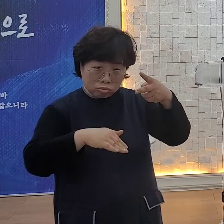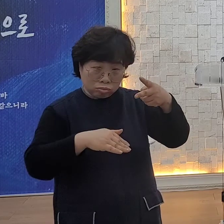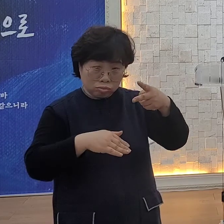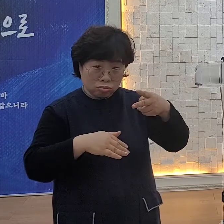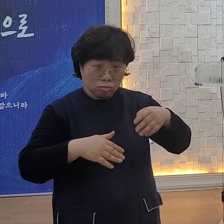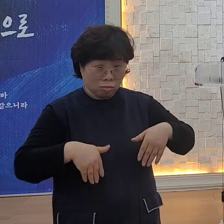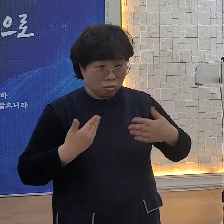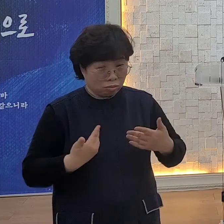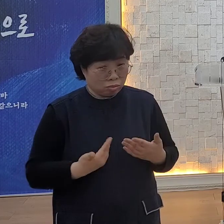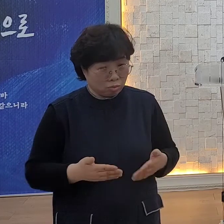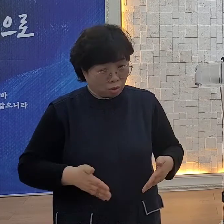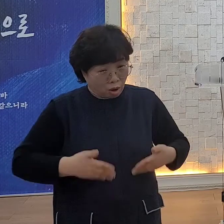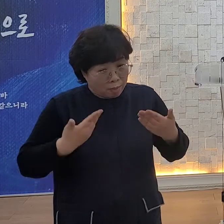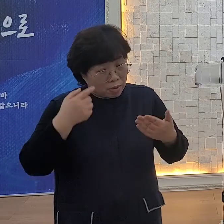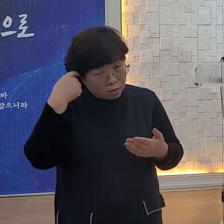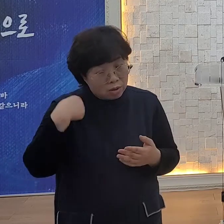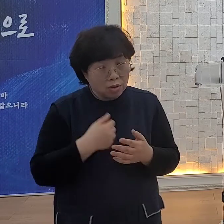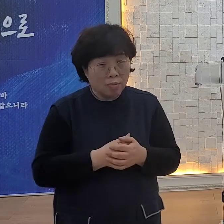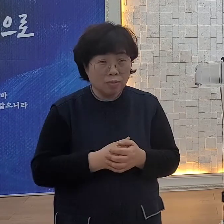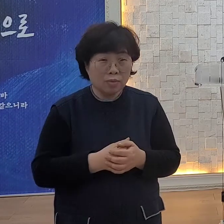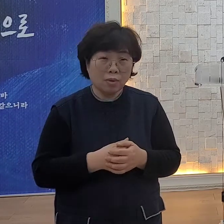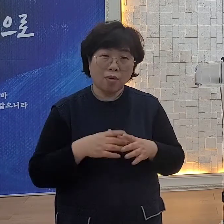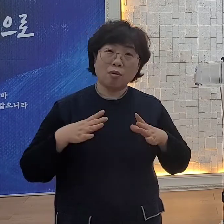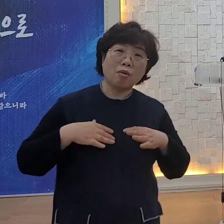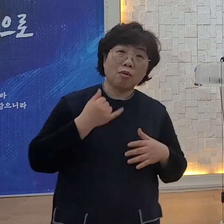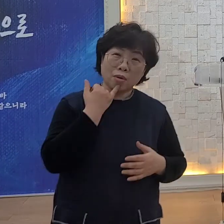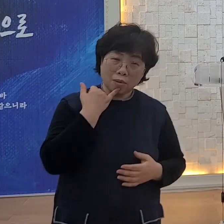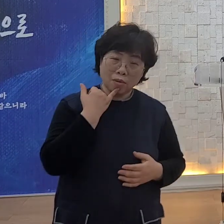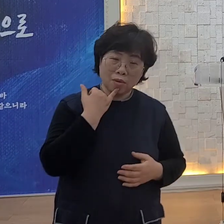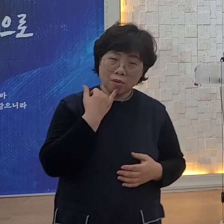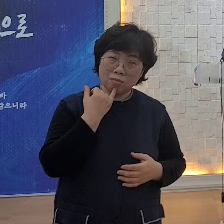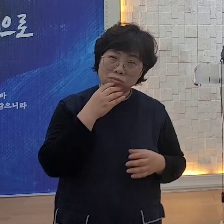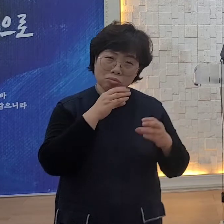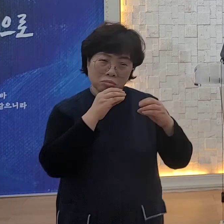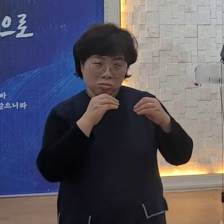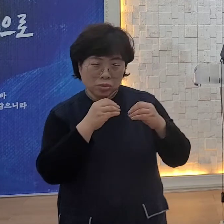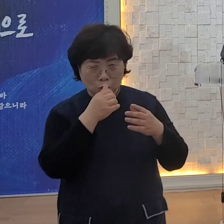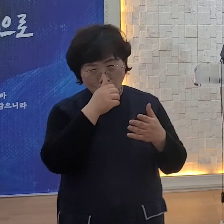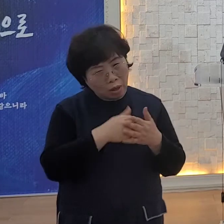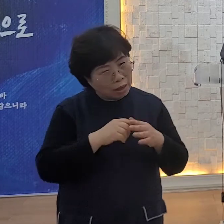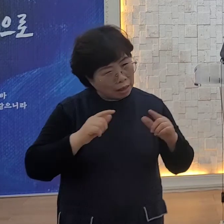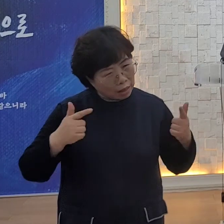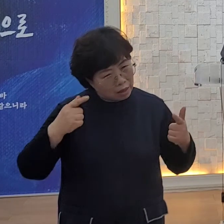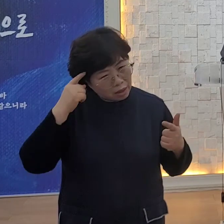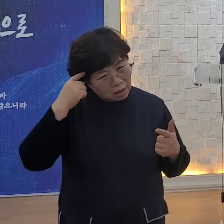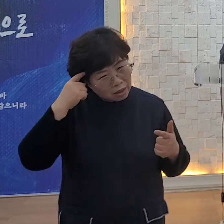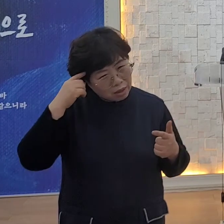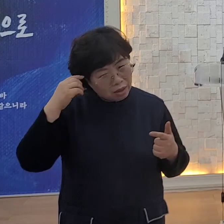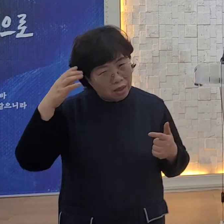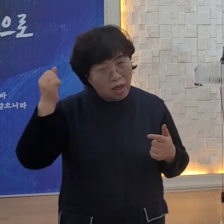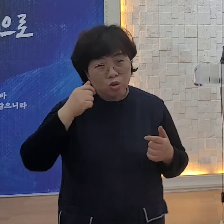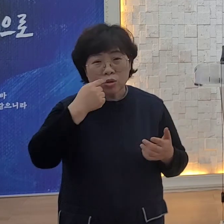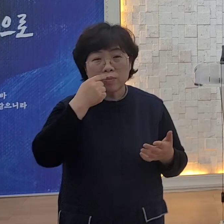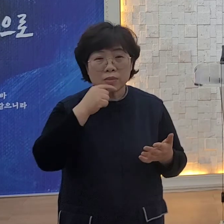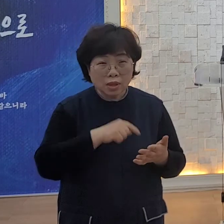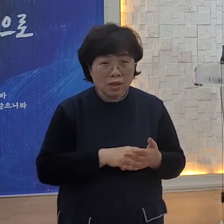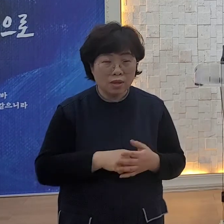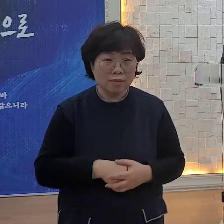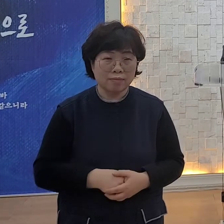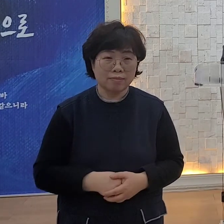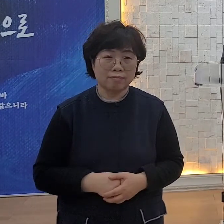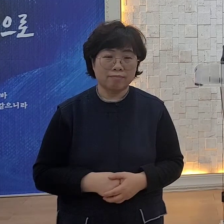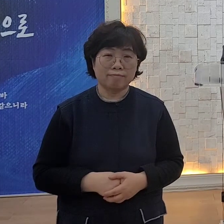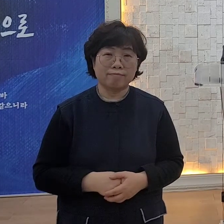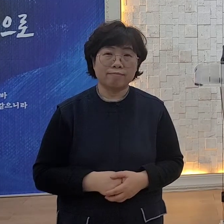뭐 이렇게 생각하잖아요. 비방, 수근거림 뭔 죄란 말이에요. 우리가 이렇게